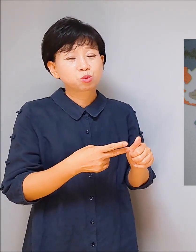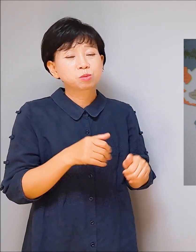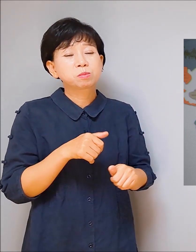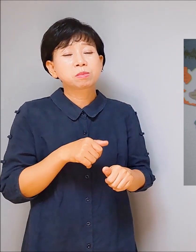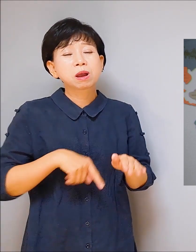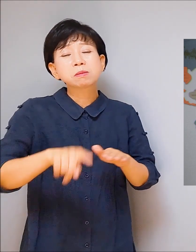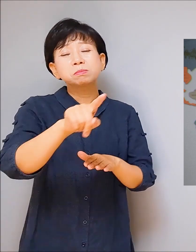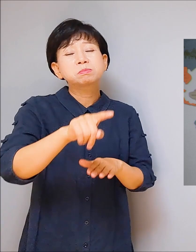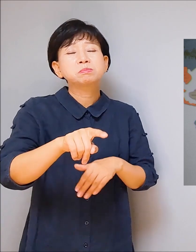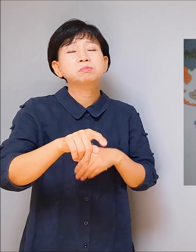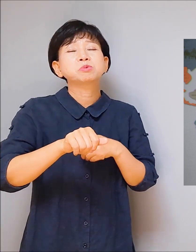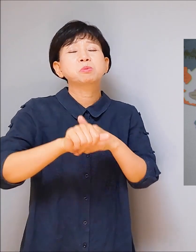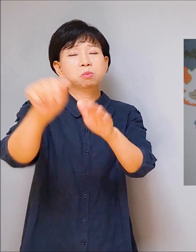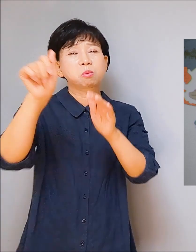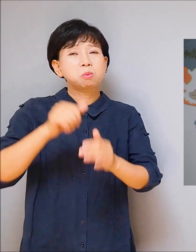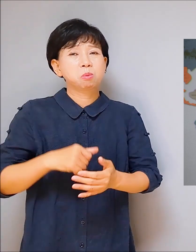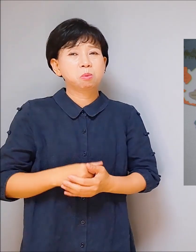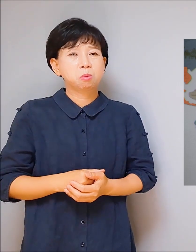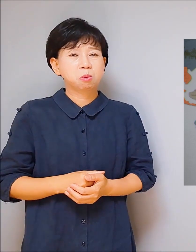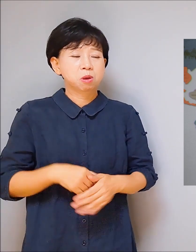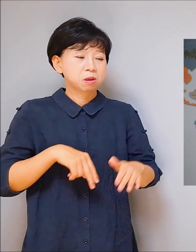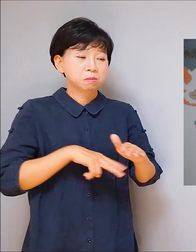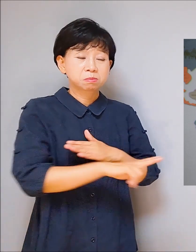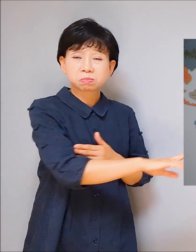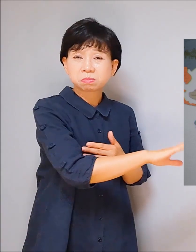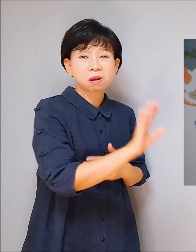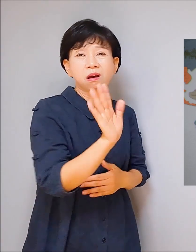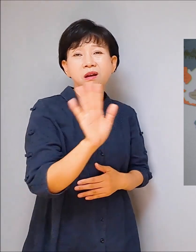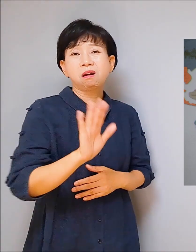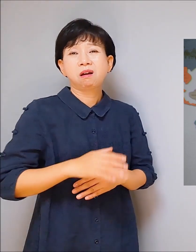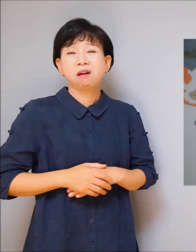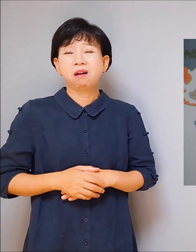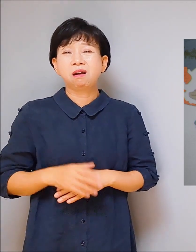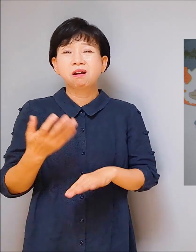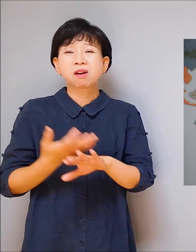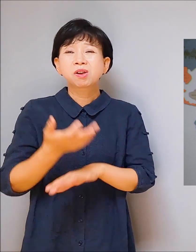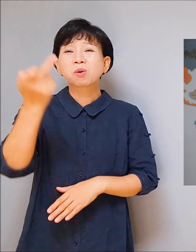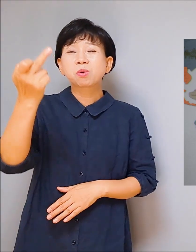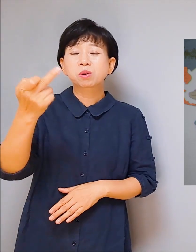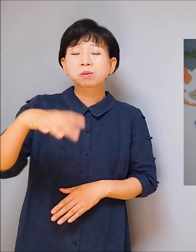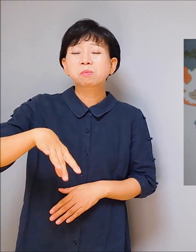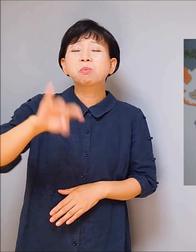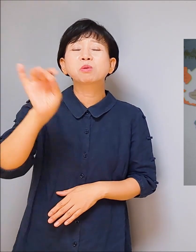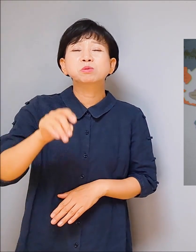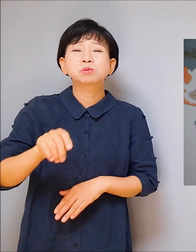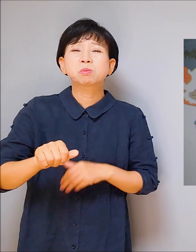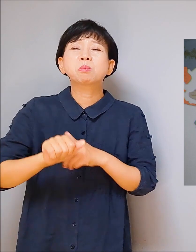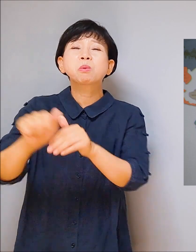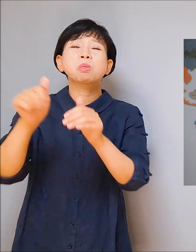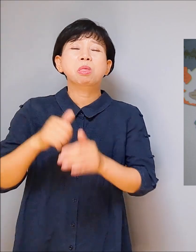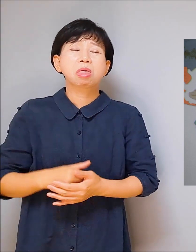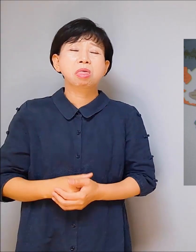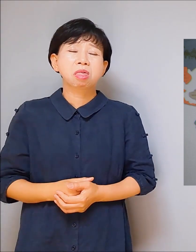가족들을 피신시킨 게 아니에요. 형 에서에게 먼저 앞장서서 보낸 거예요.